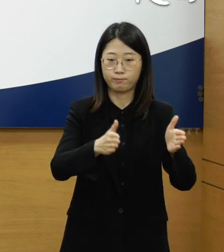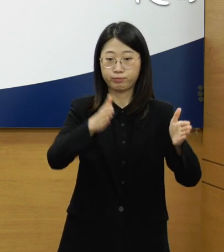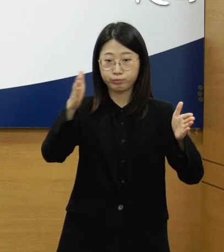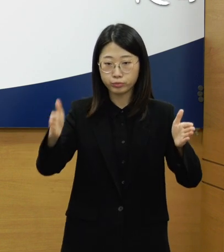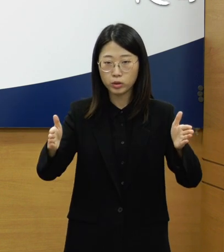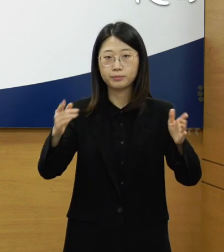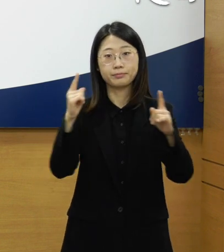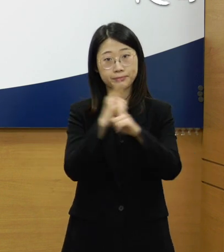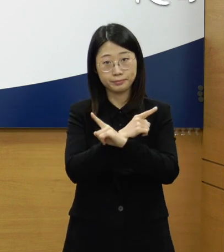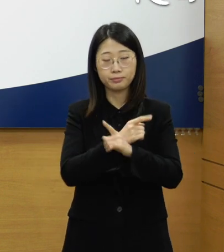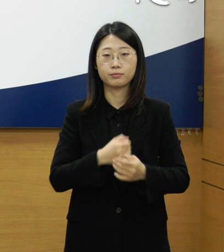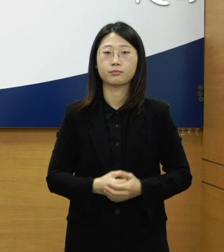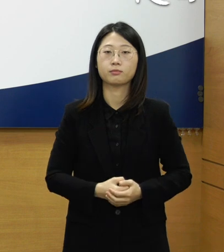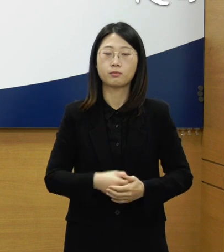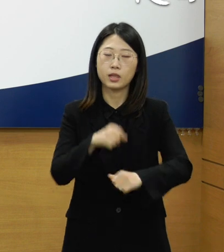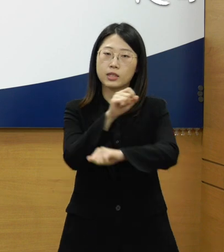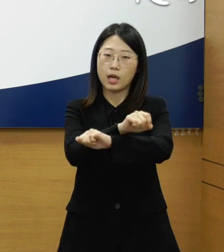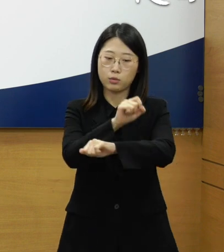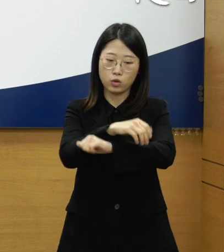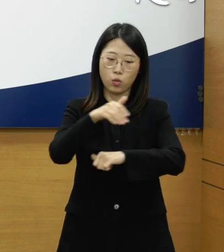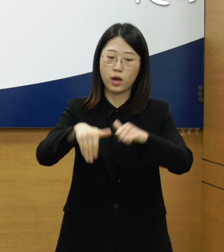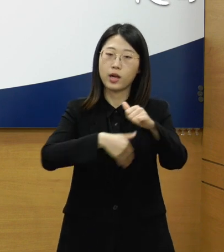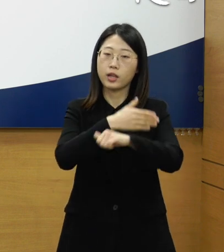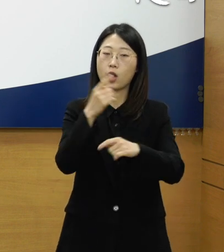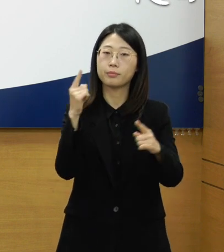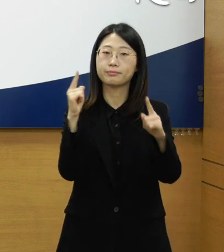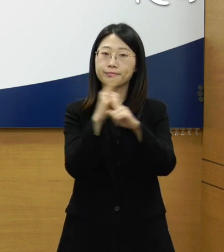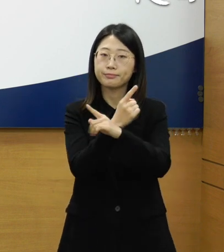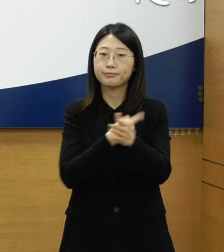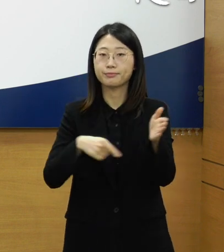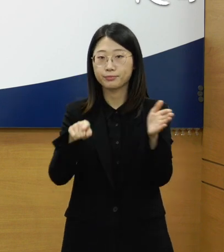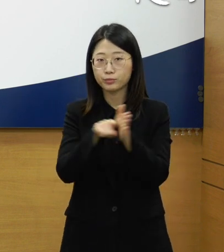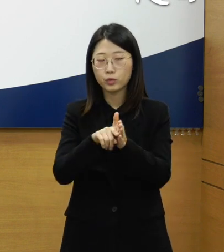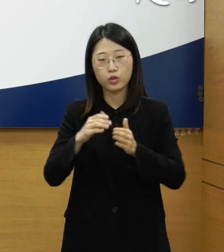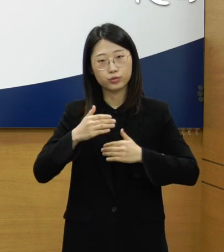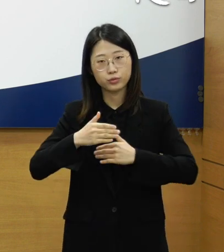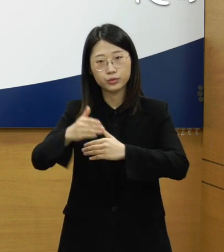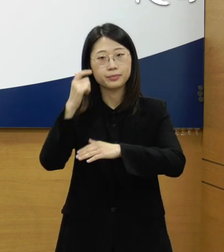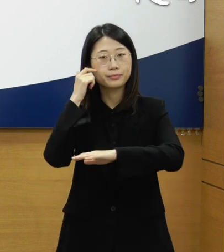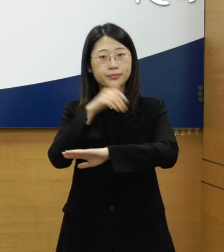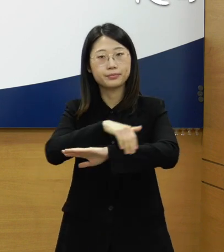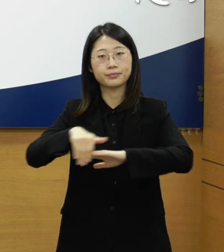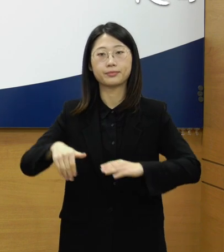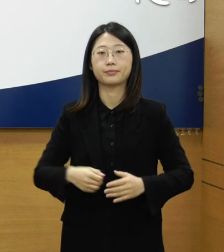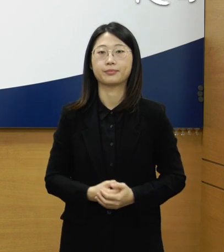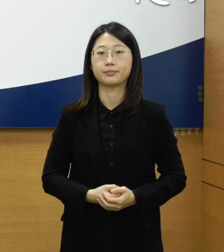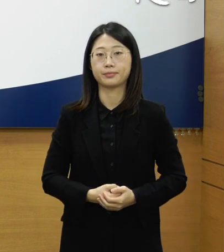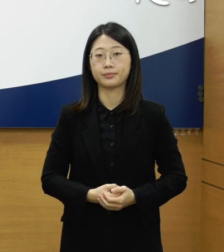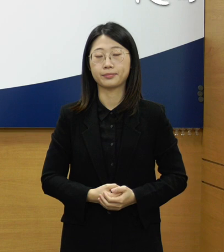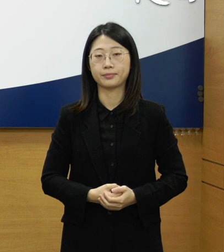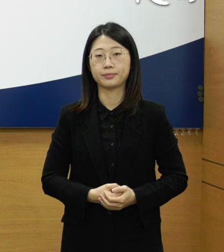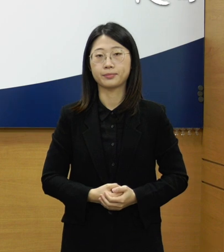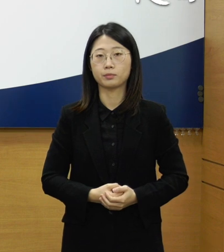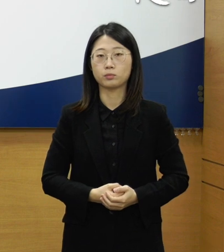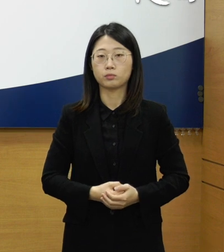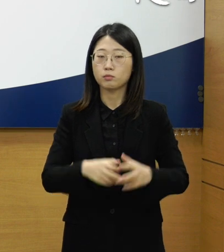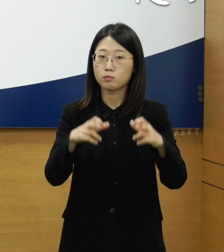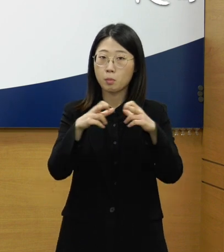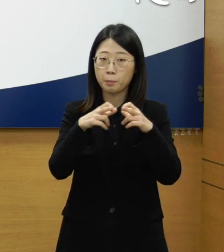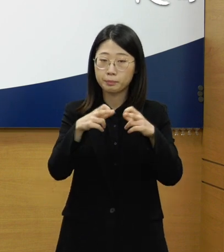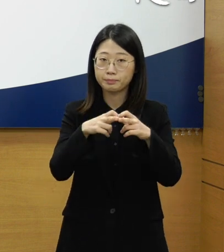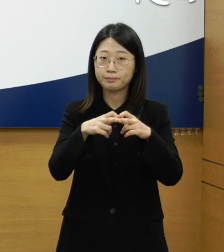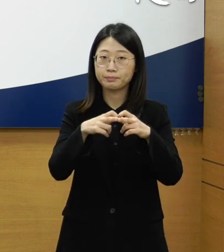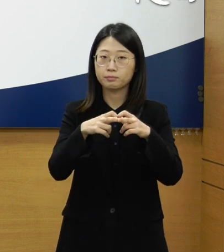등 사무실 환경 개선도 추진할 예정입니다. 이를 통해 장애인에